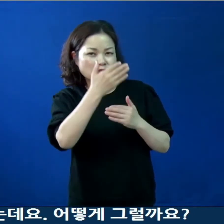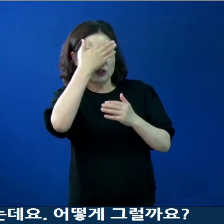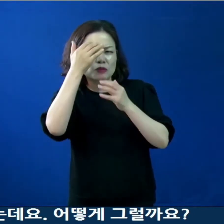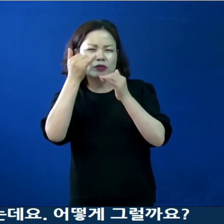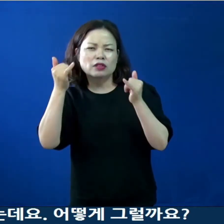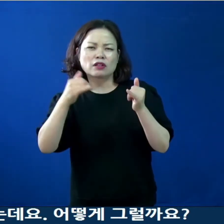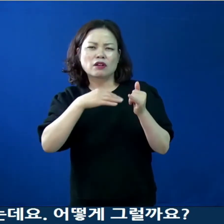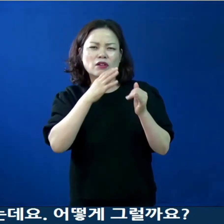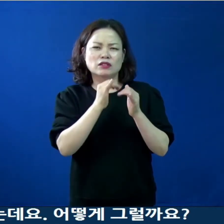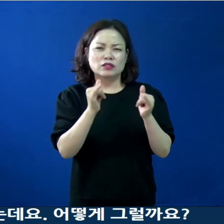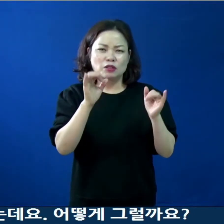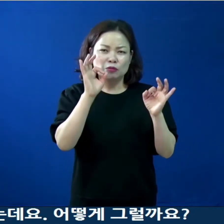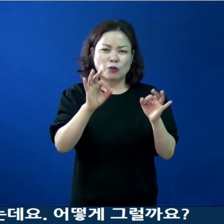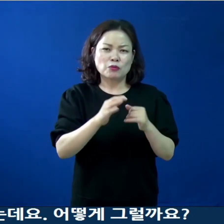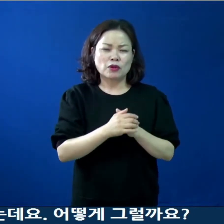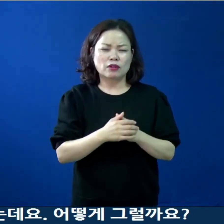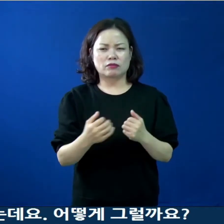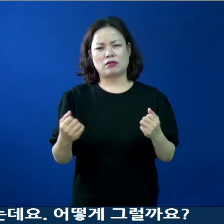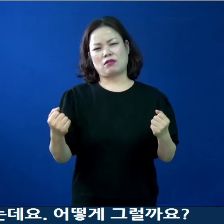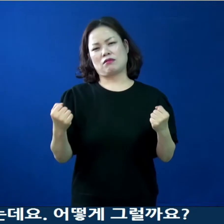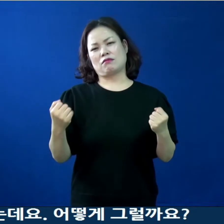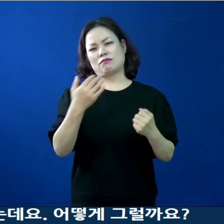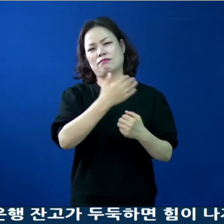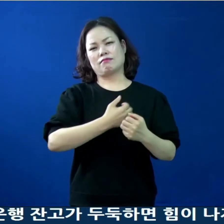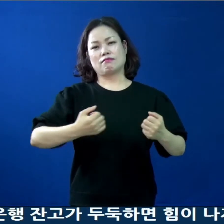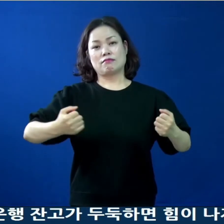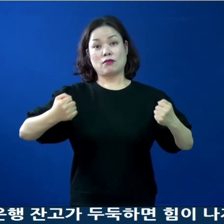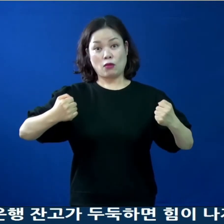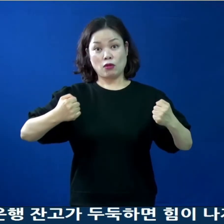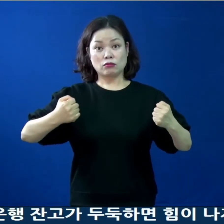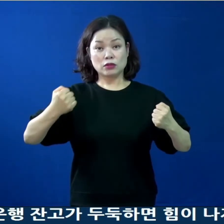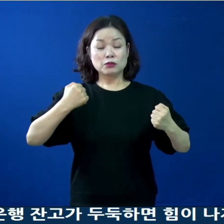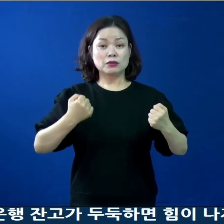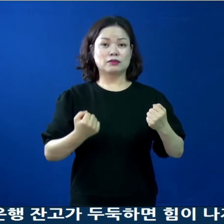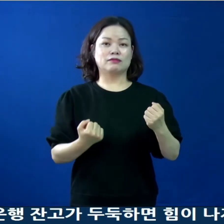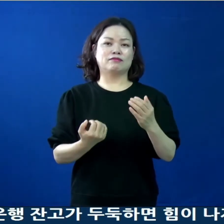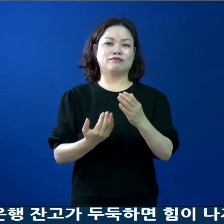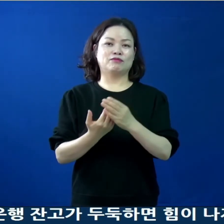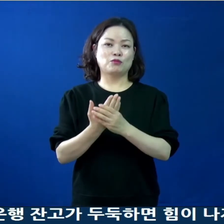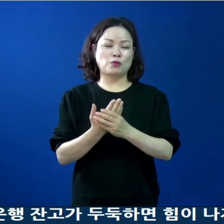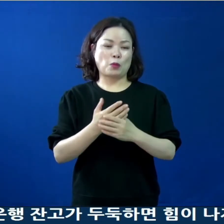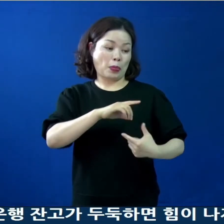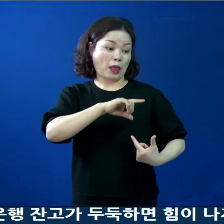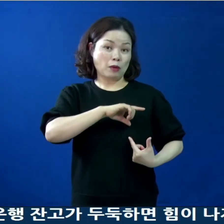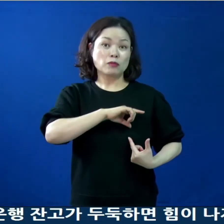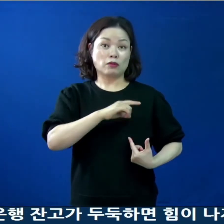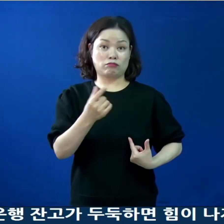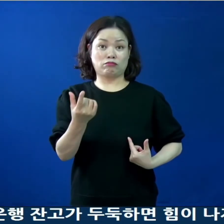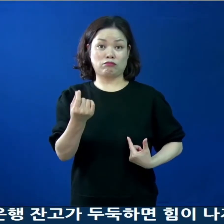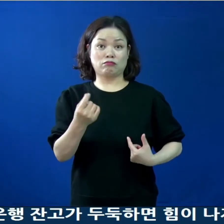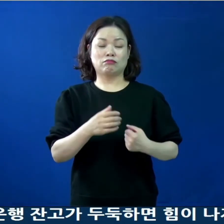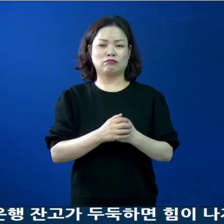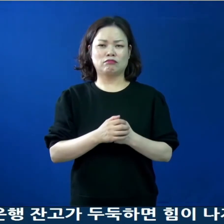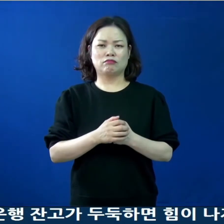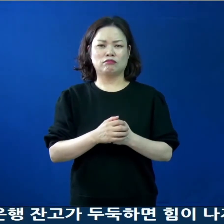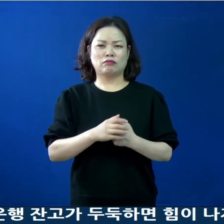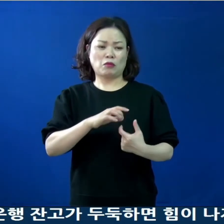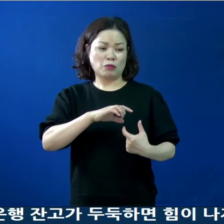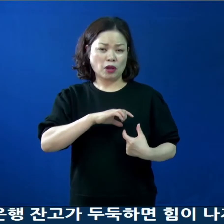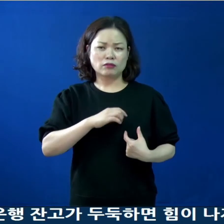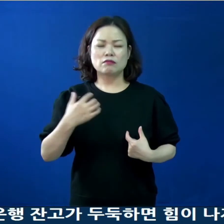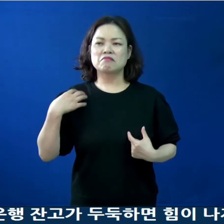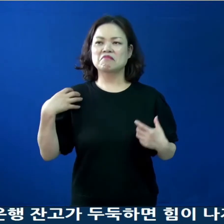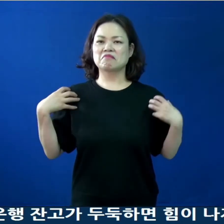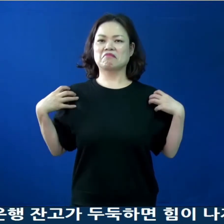사람이나 어르신들이나 건강 있으면 힘이 나는 것입니다. 명예도요. 명예가 올라갈수록 어깨에